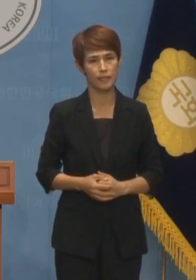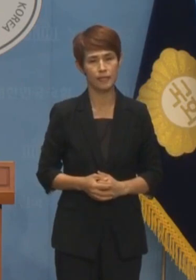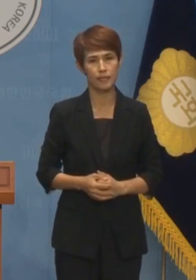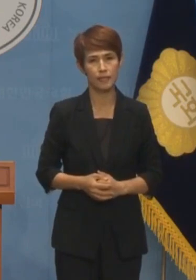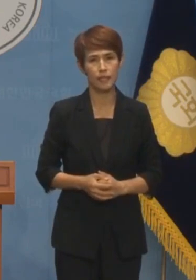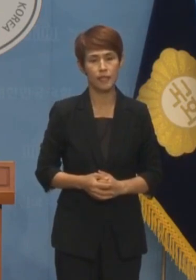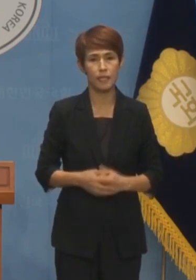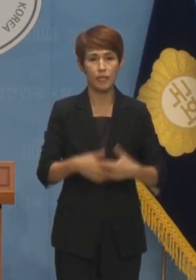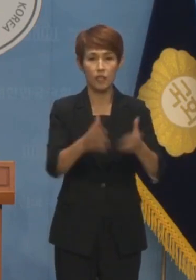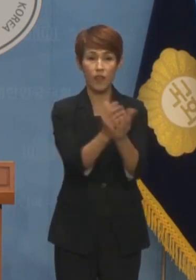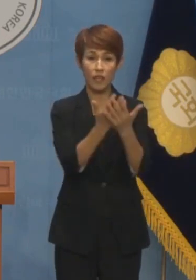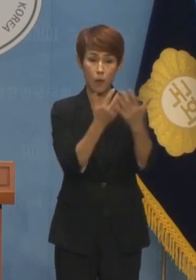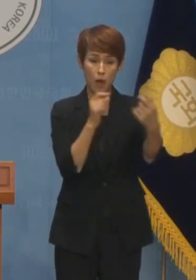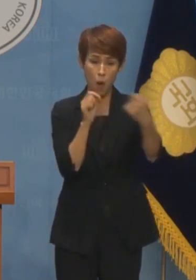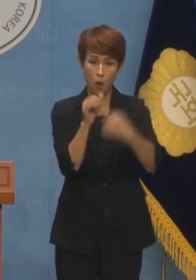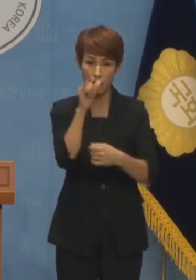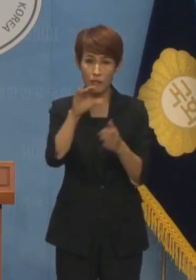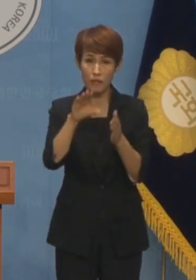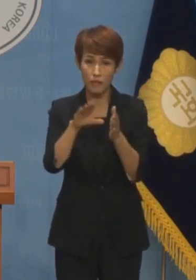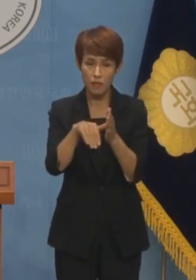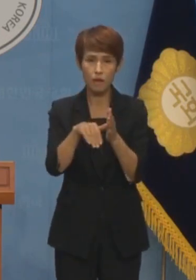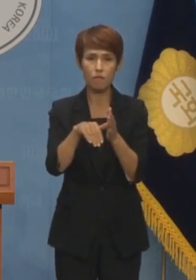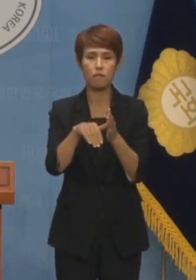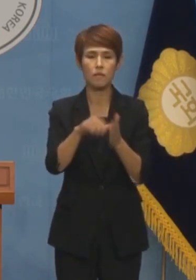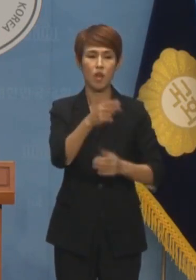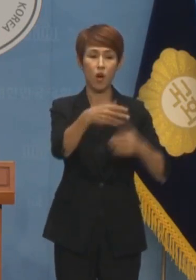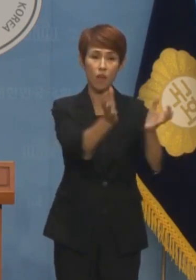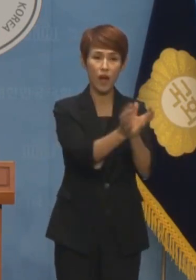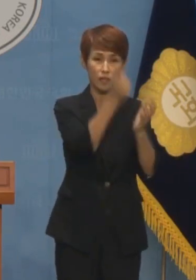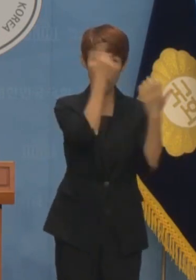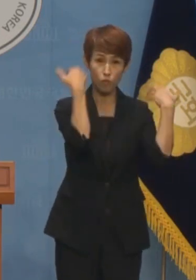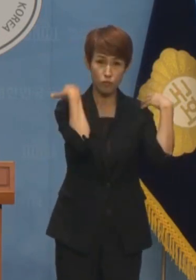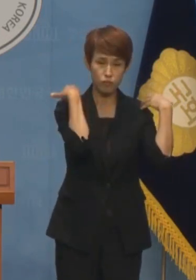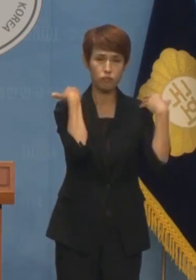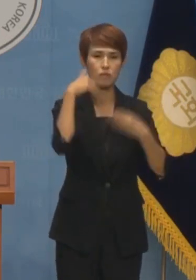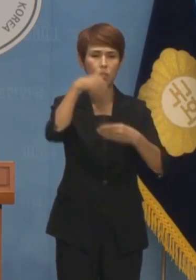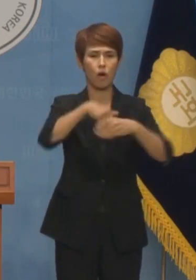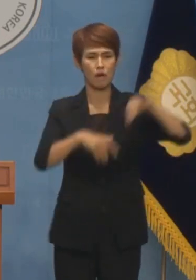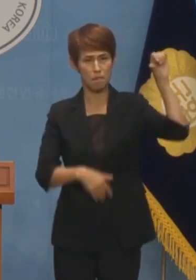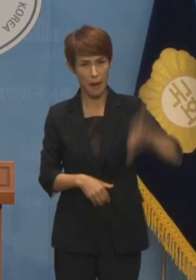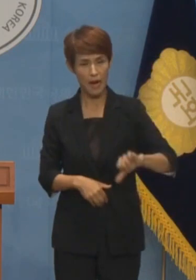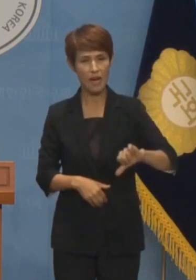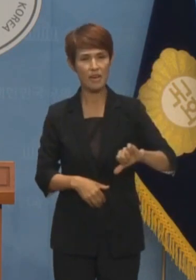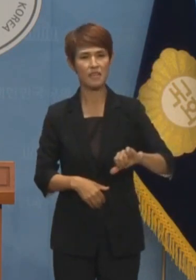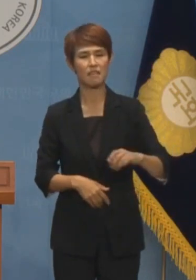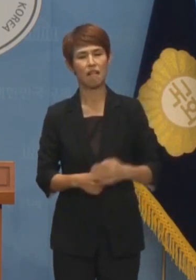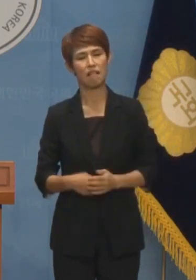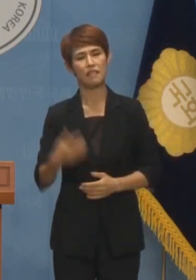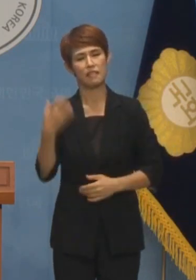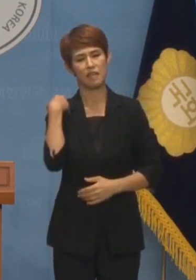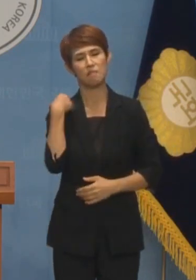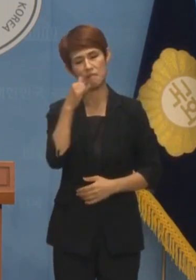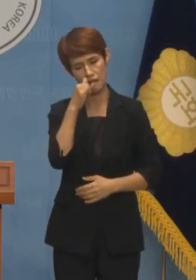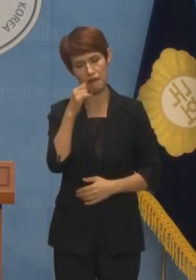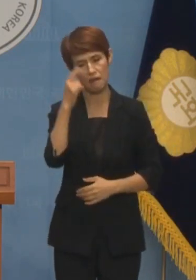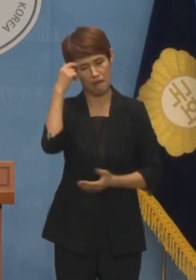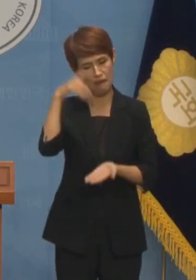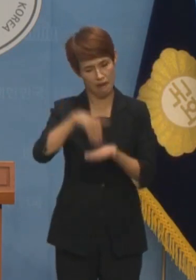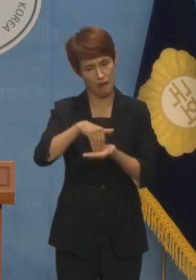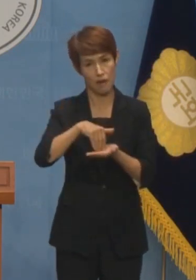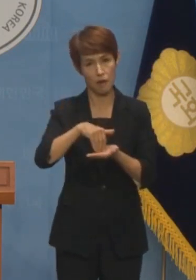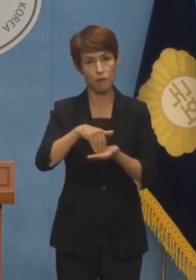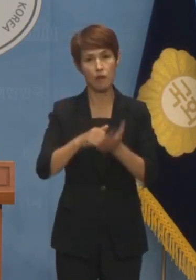전당대회를 앞두고 여당과 정부 모두 참패에 대한 책임을 지거나 반성하는 모습은